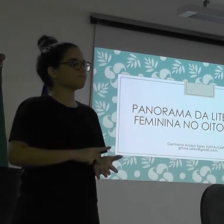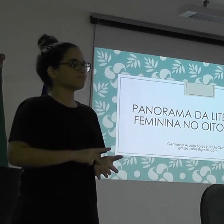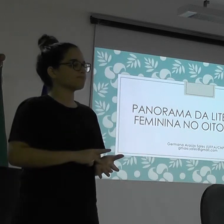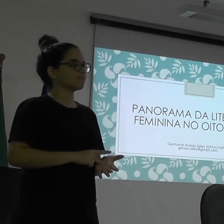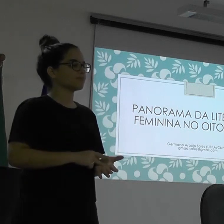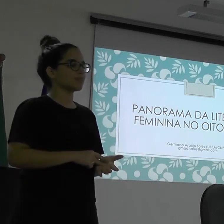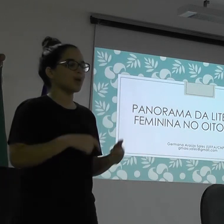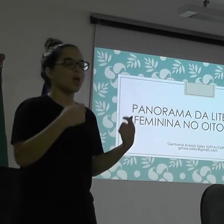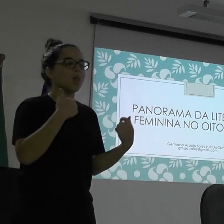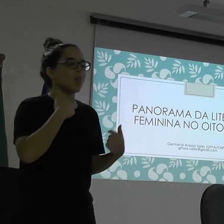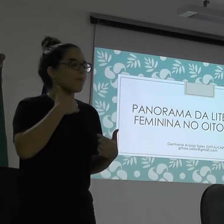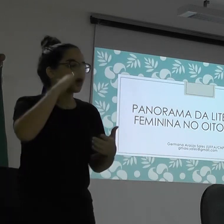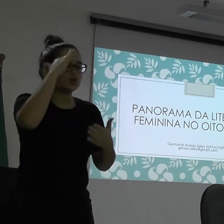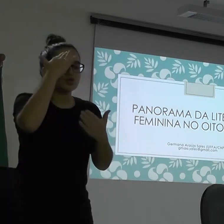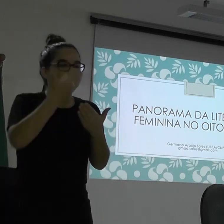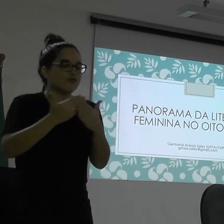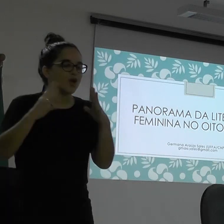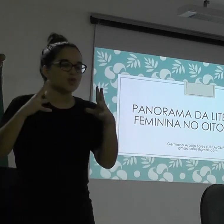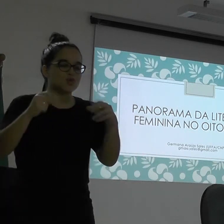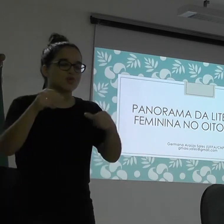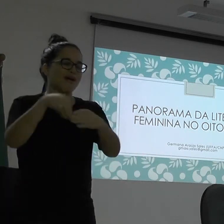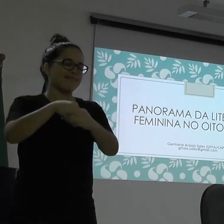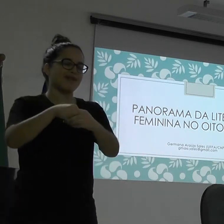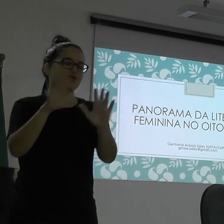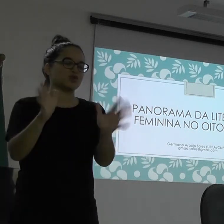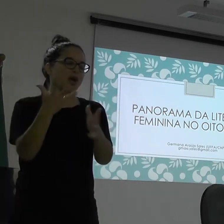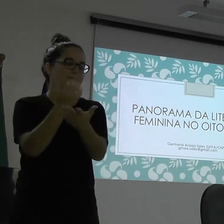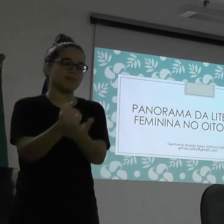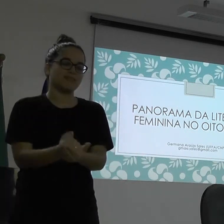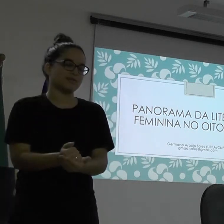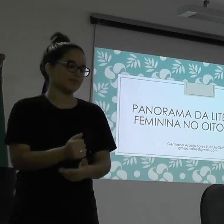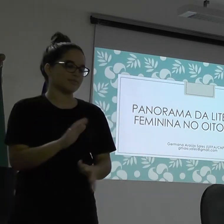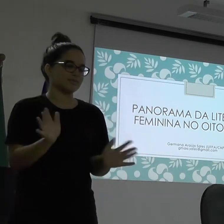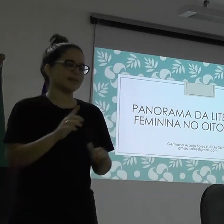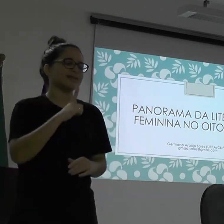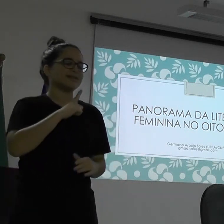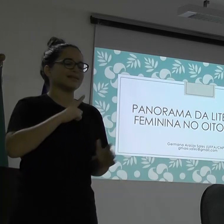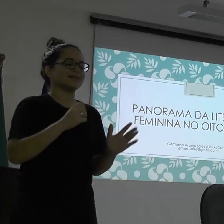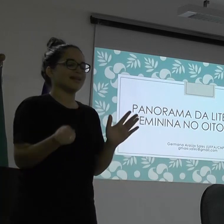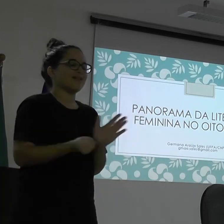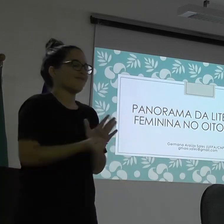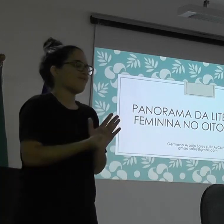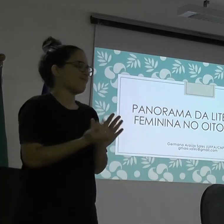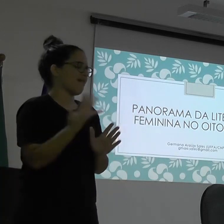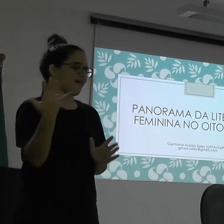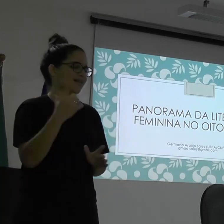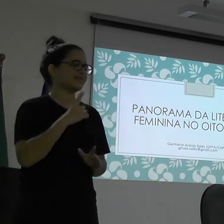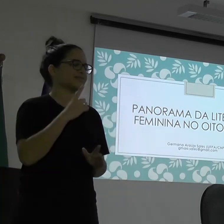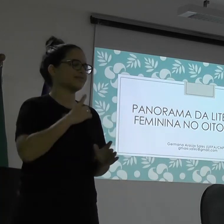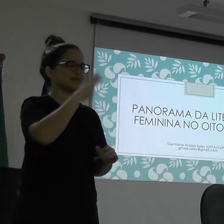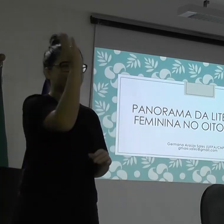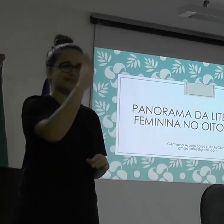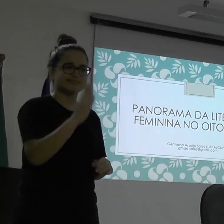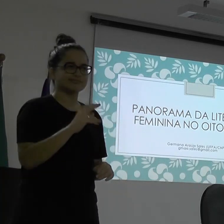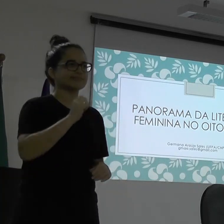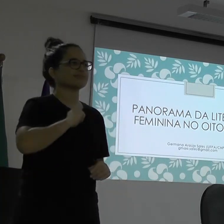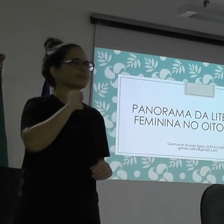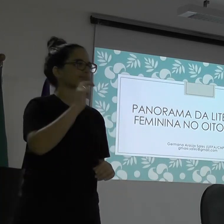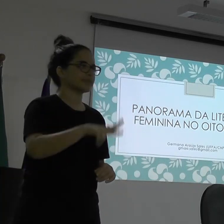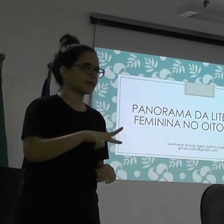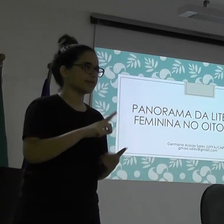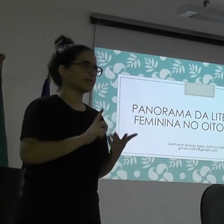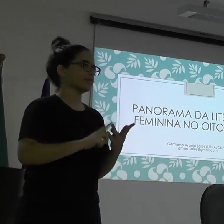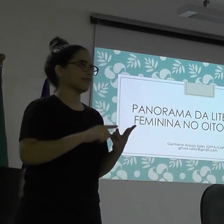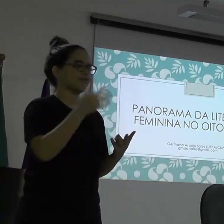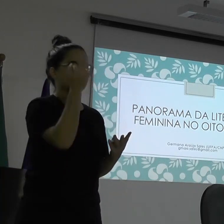confiar que está tudo na hemeroteca, porque não está. Tem várias hemerotecas, tem a brasileira, tem a portuguesa, tem a